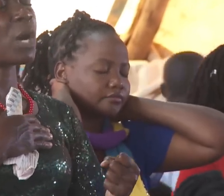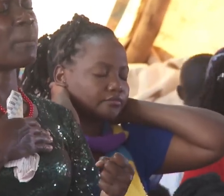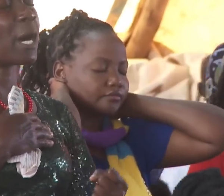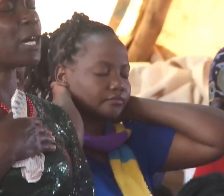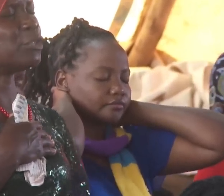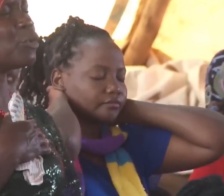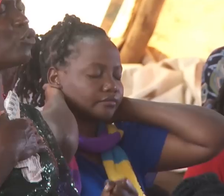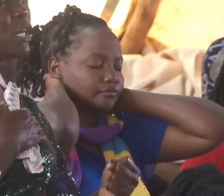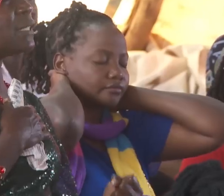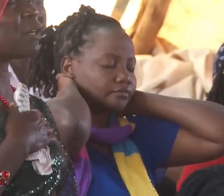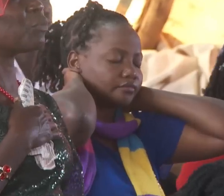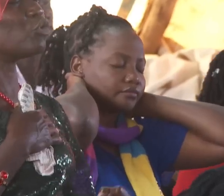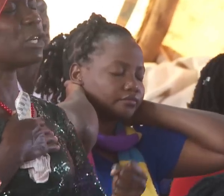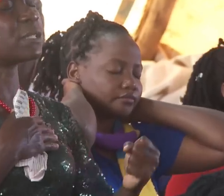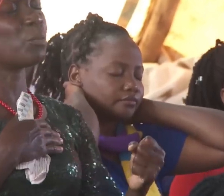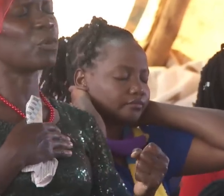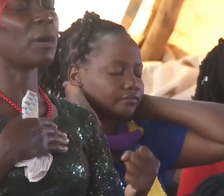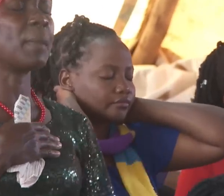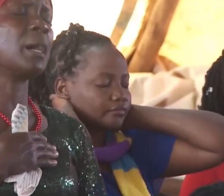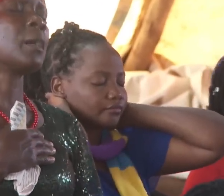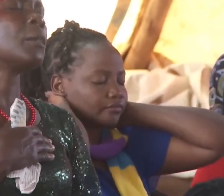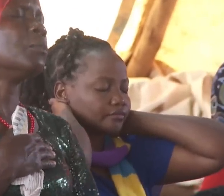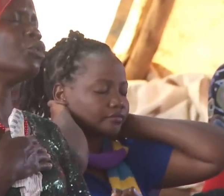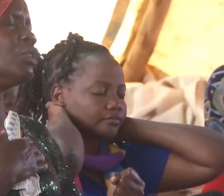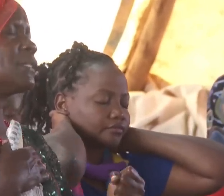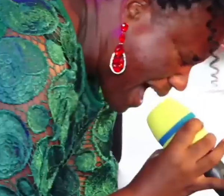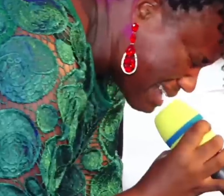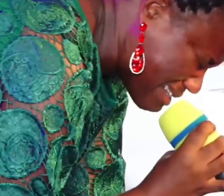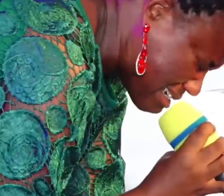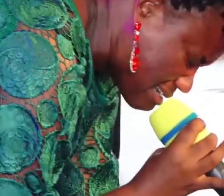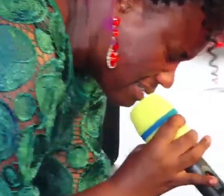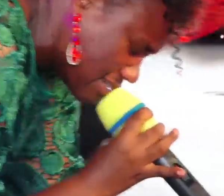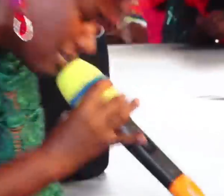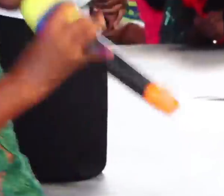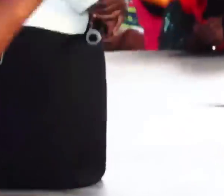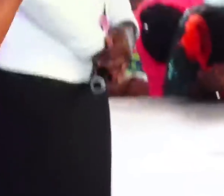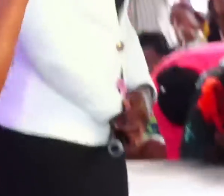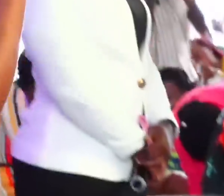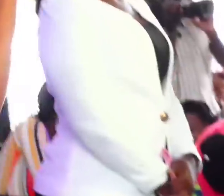mbati olinaba ilonde banji olinaba ilonde banji